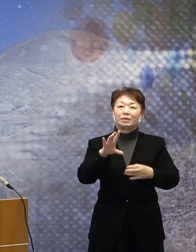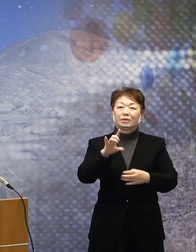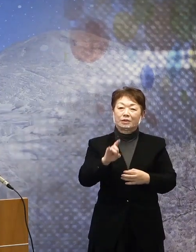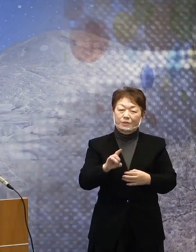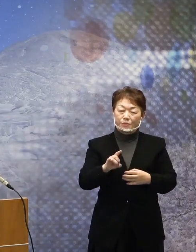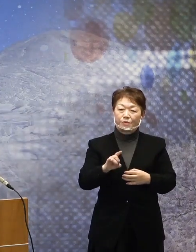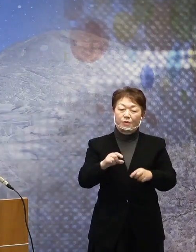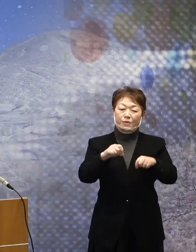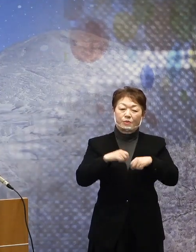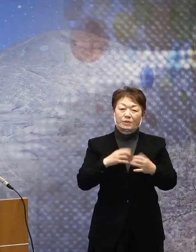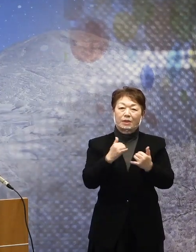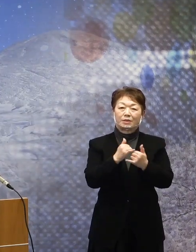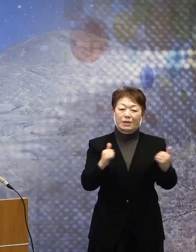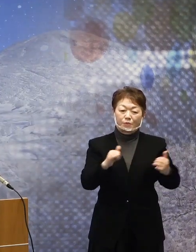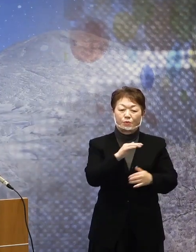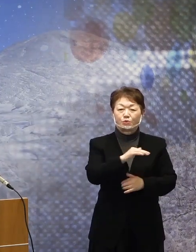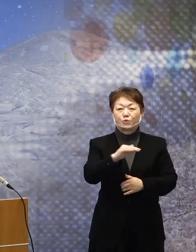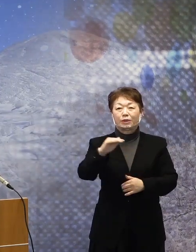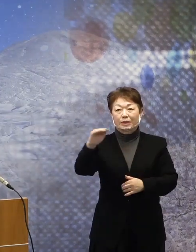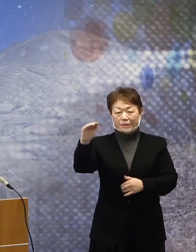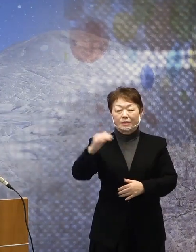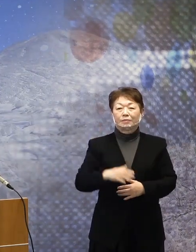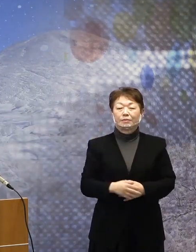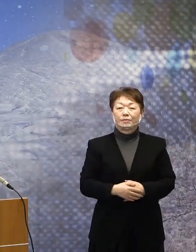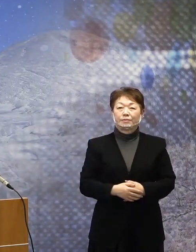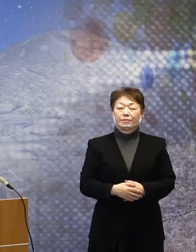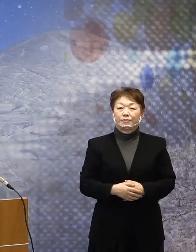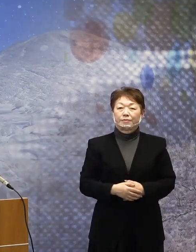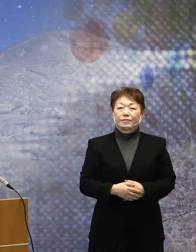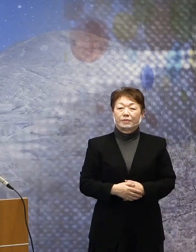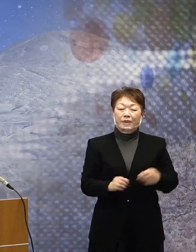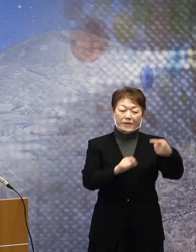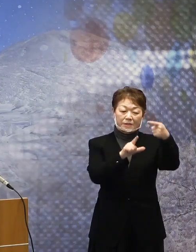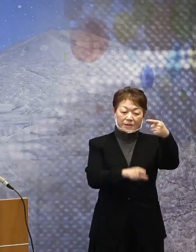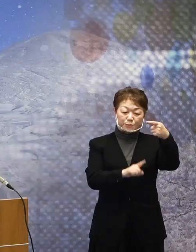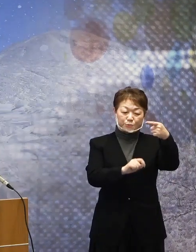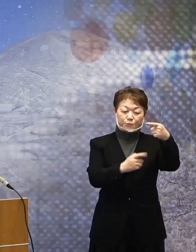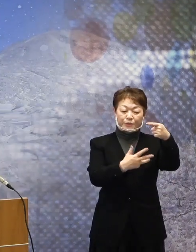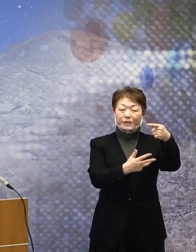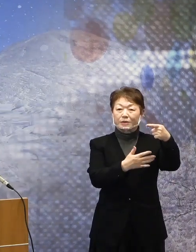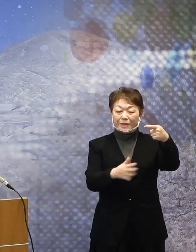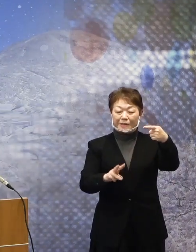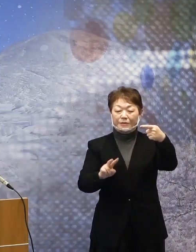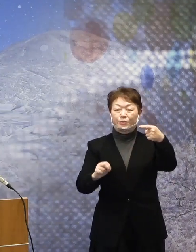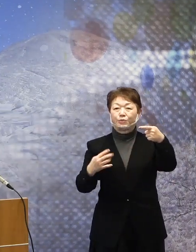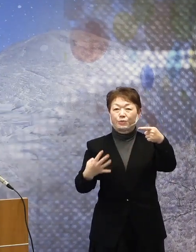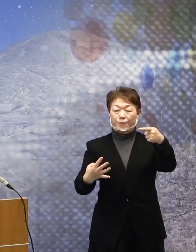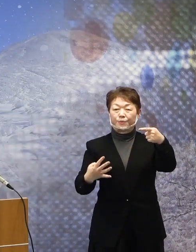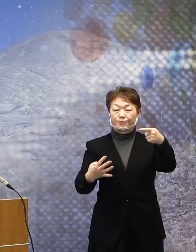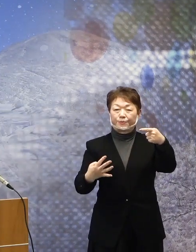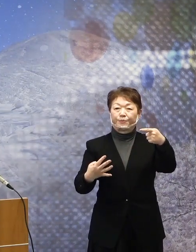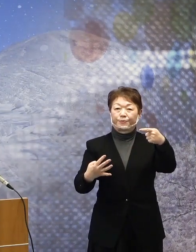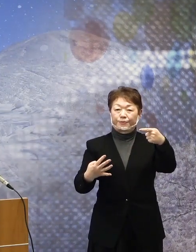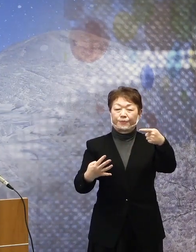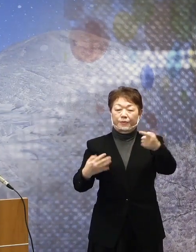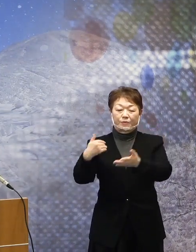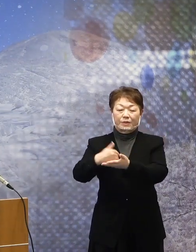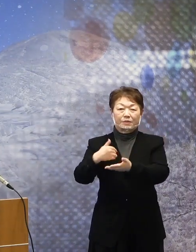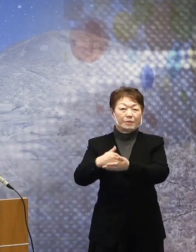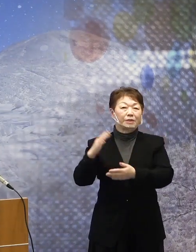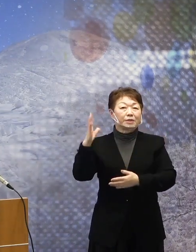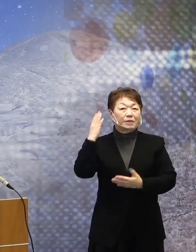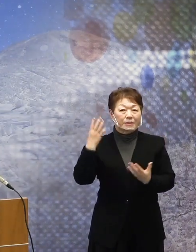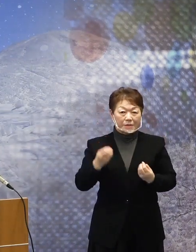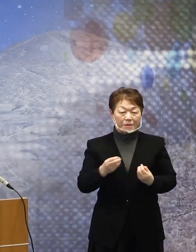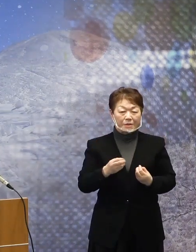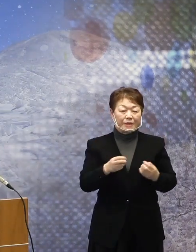まあ、推移、先ほど申したように1週間、こちら1月18から24という報告を受けま説明いただきましたが、